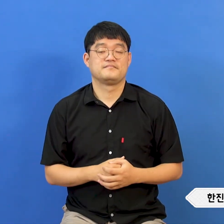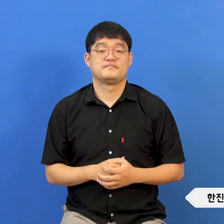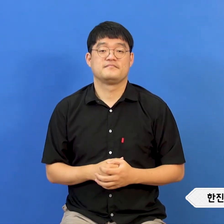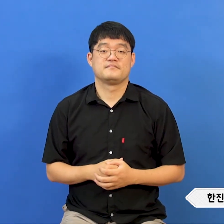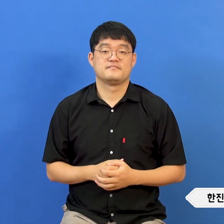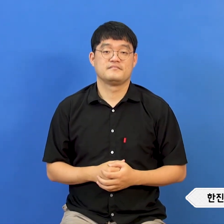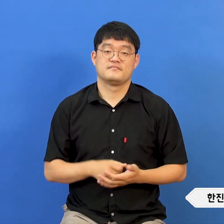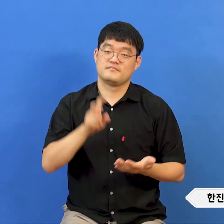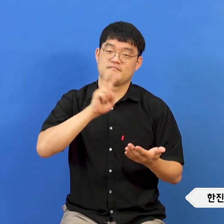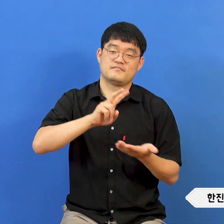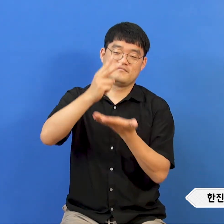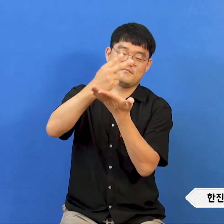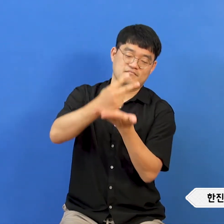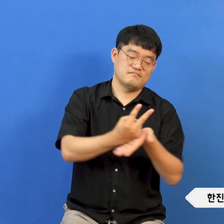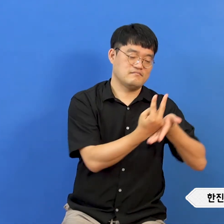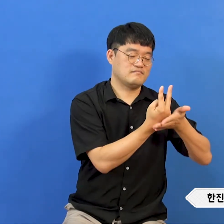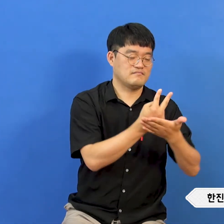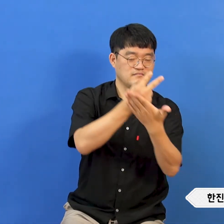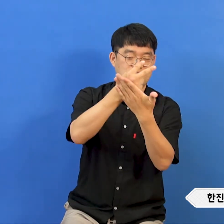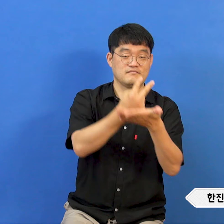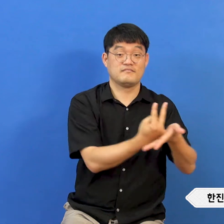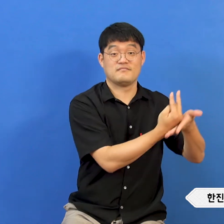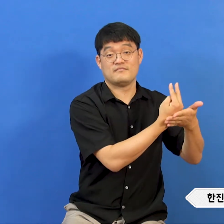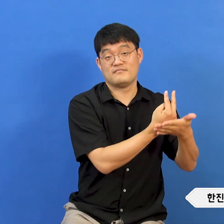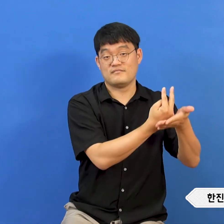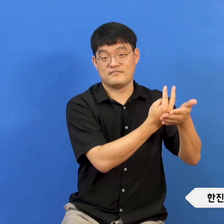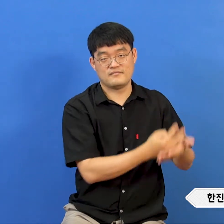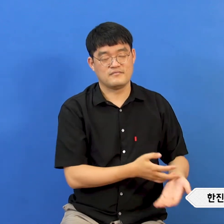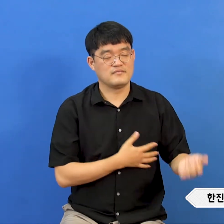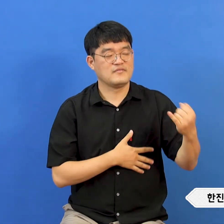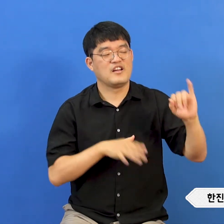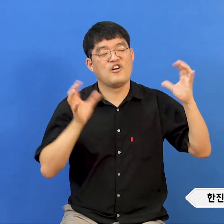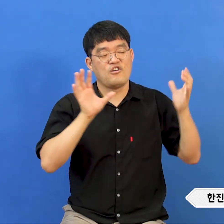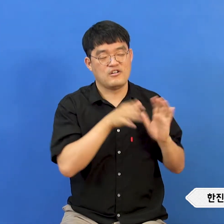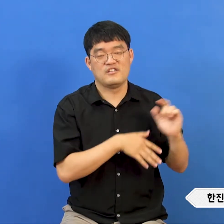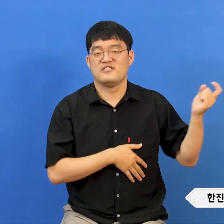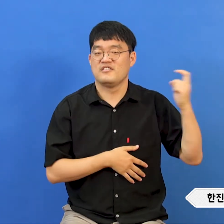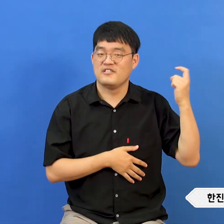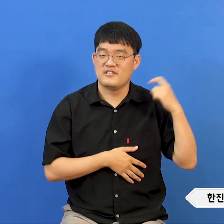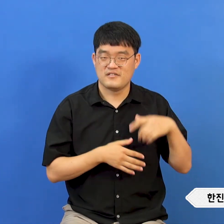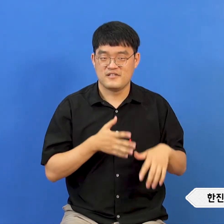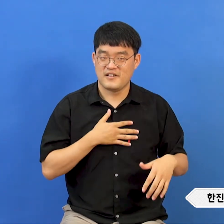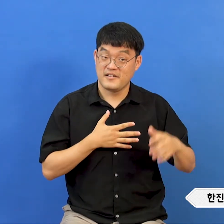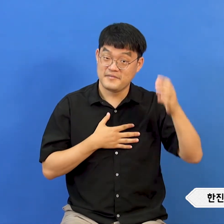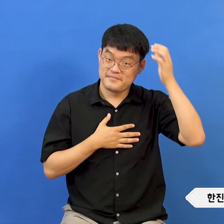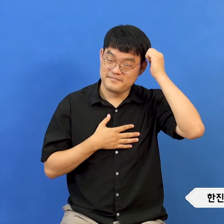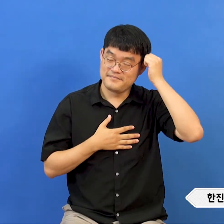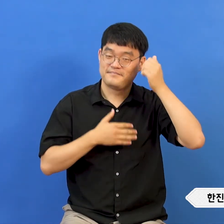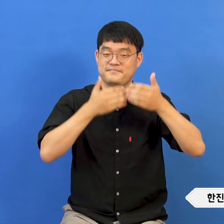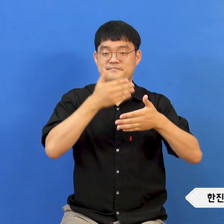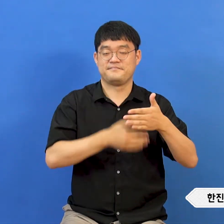splendid. 딸내미가 어릴 때 하도 불러대가지고 지금 그 구절은 딱 제가 기억에 남아있습니다.